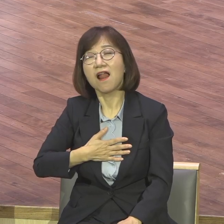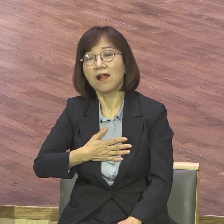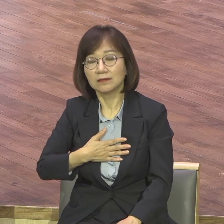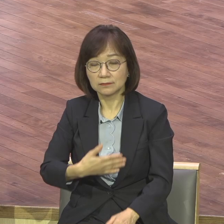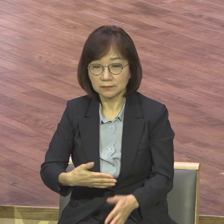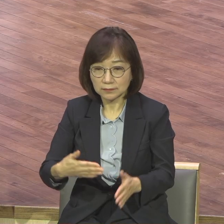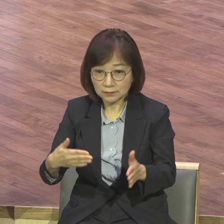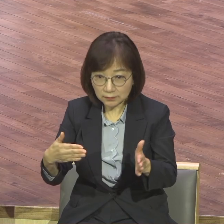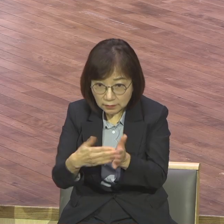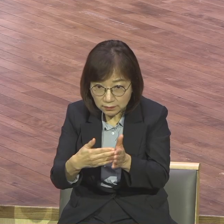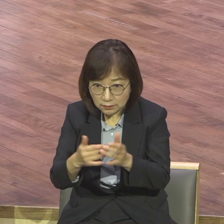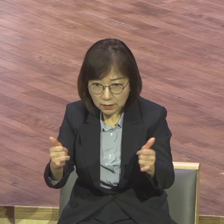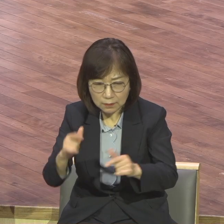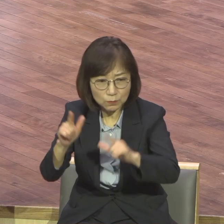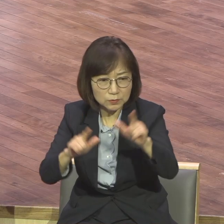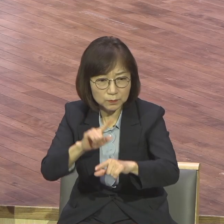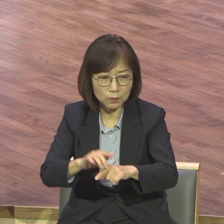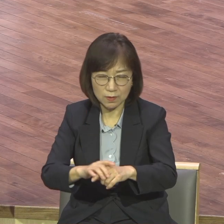문제와